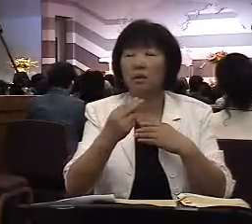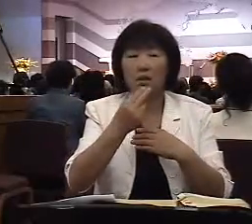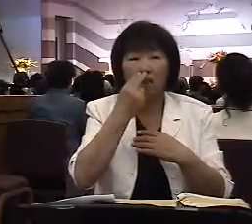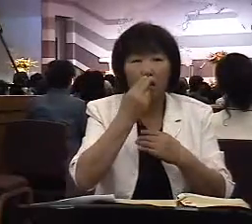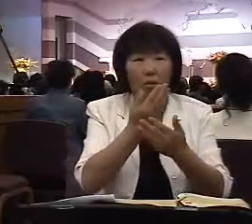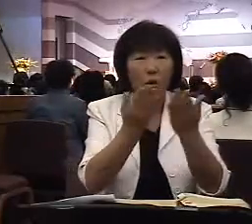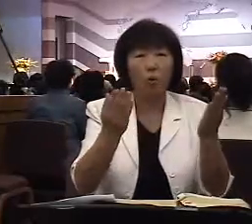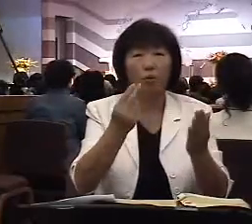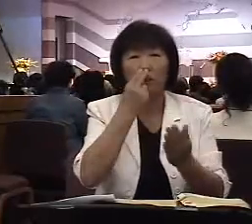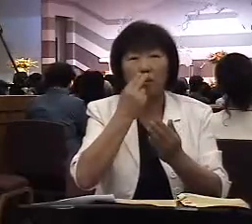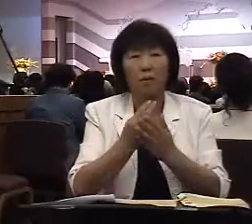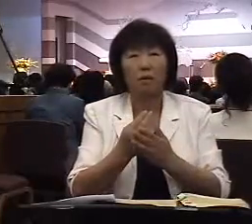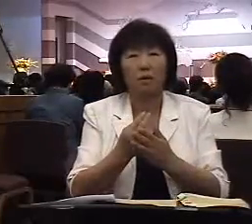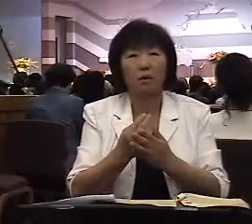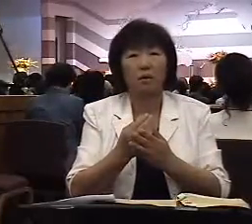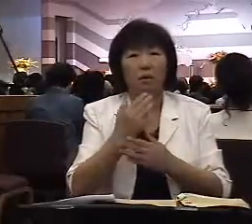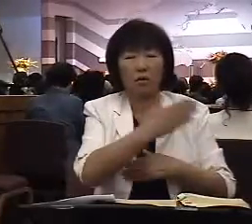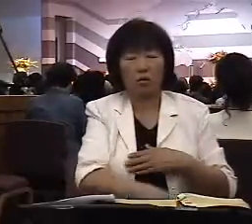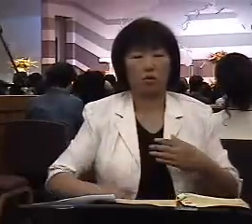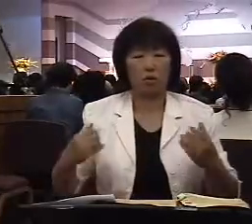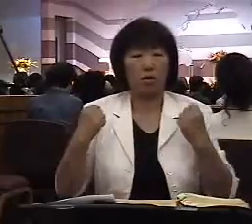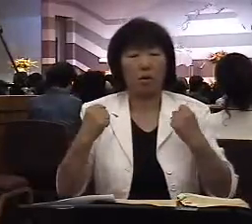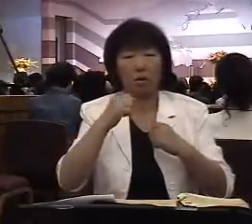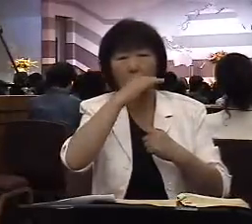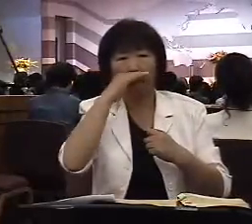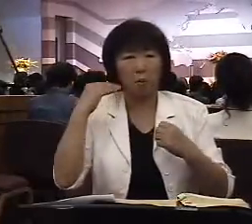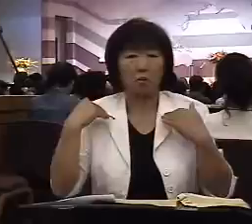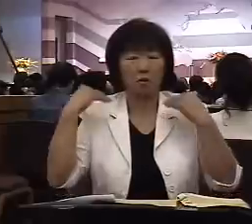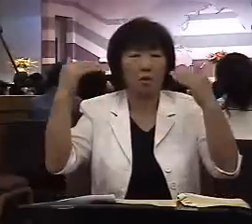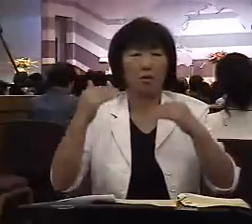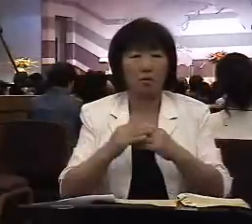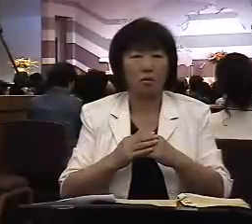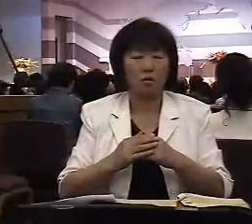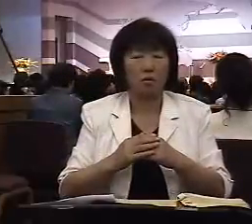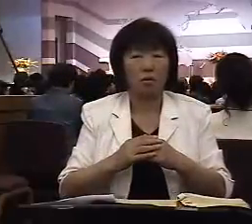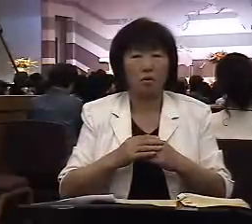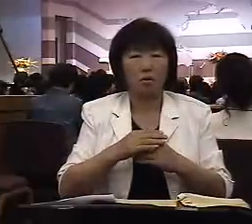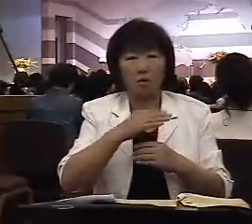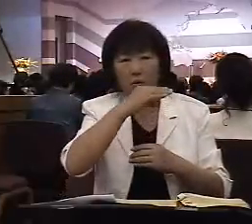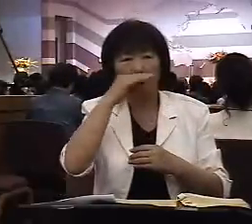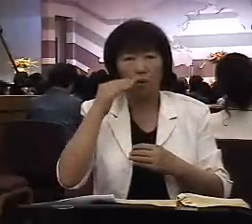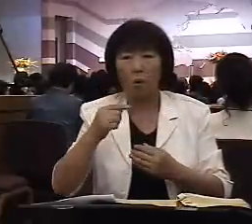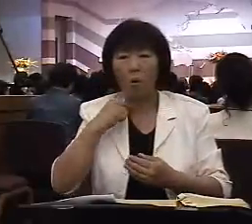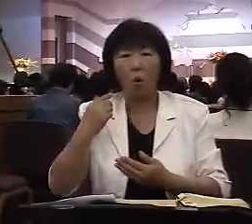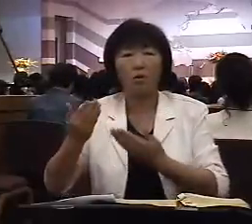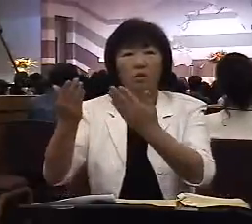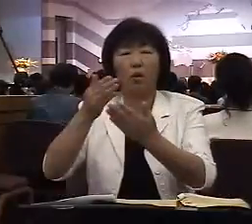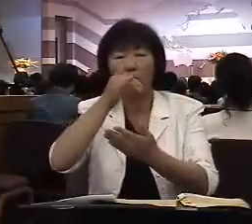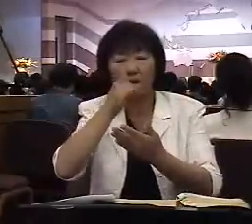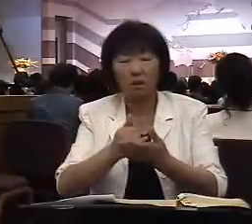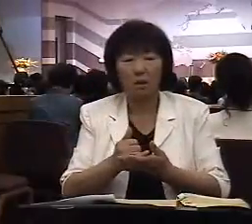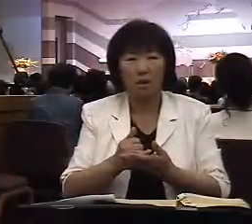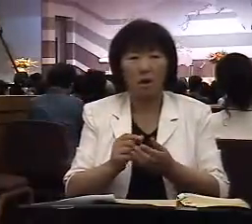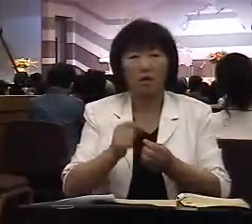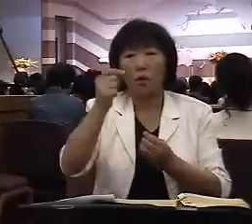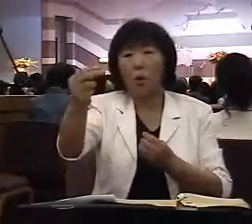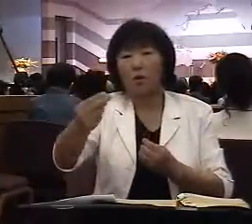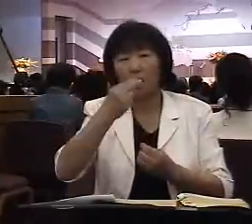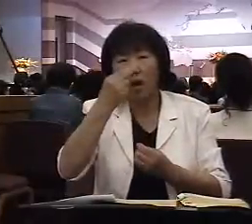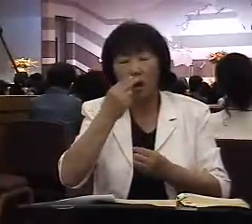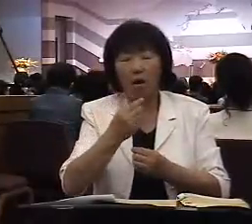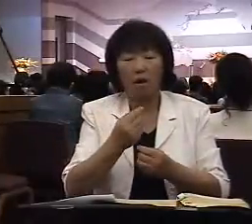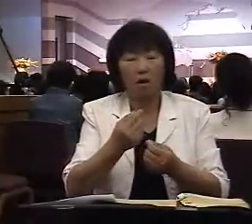생명이 건강하고 건전하고 제대로 자라면서 제대로 펑션하고 있느냐, 이 말씀이지. 영생을 소유하는 것과